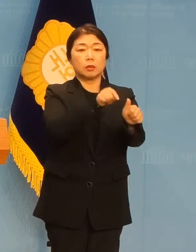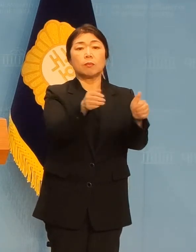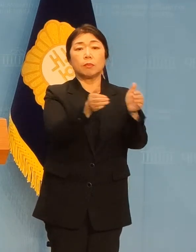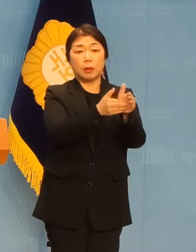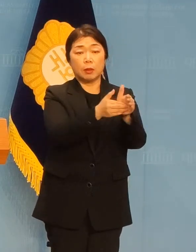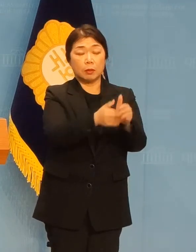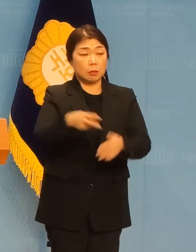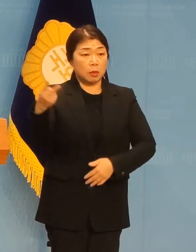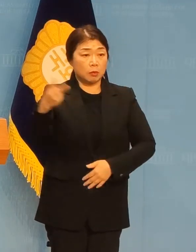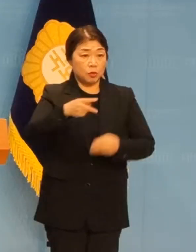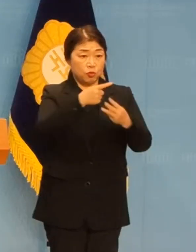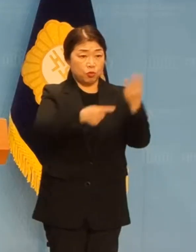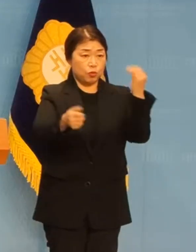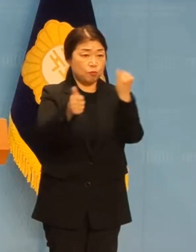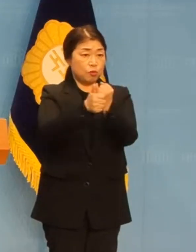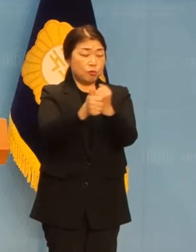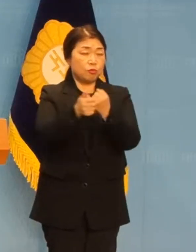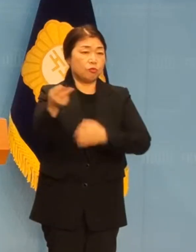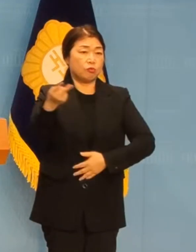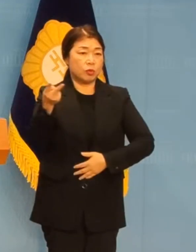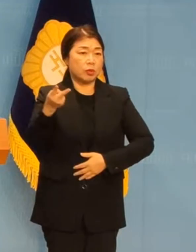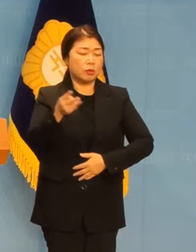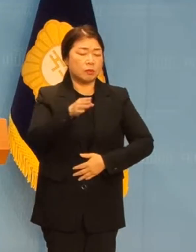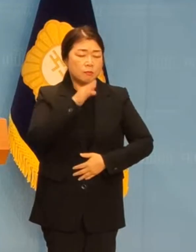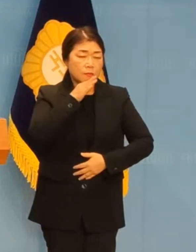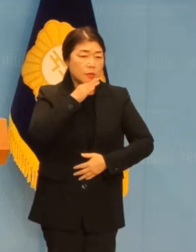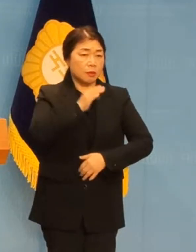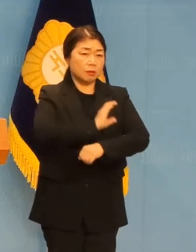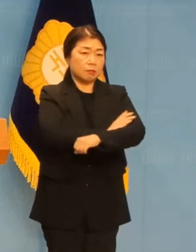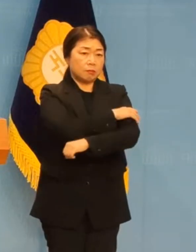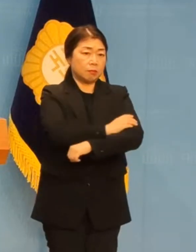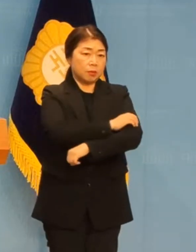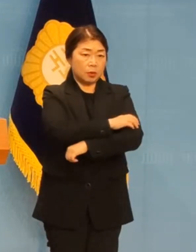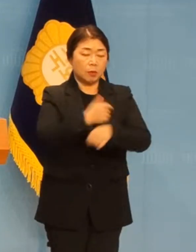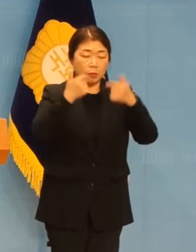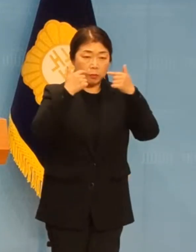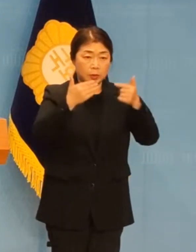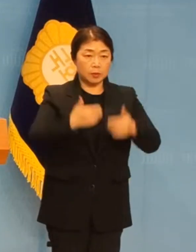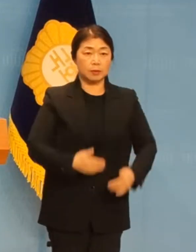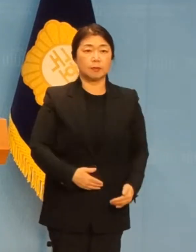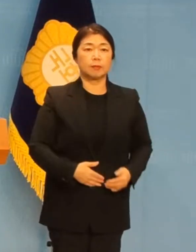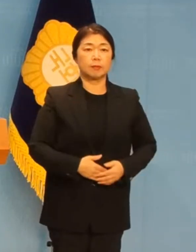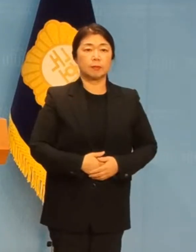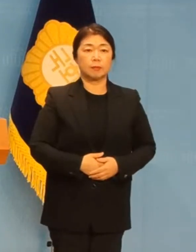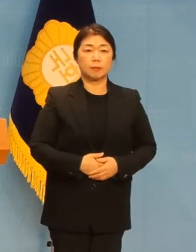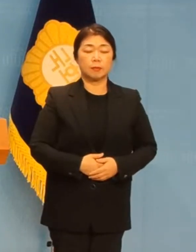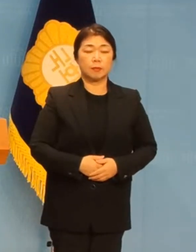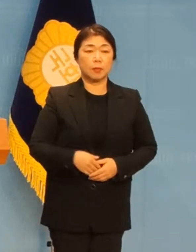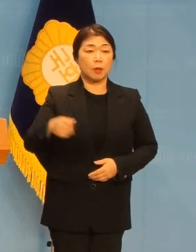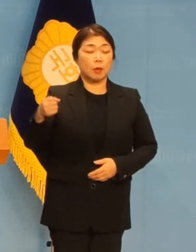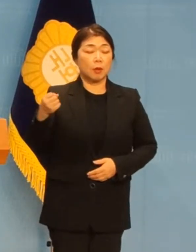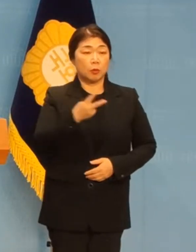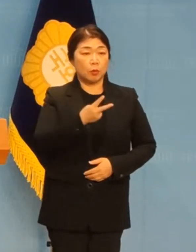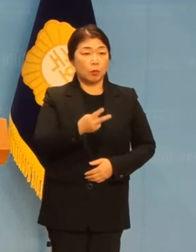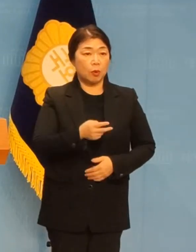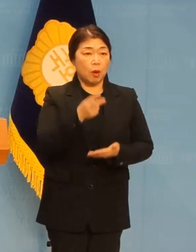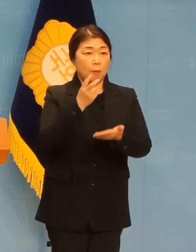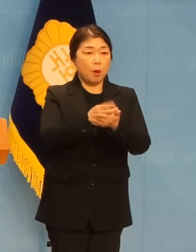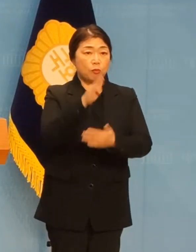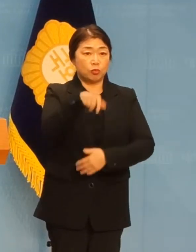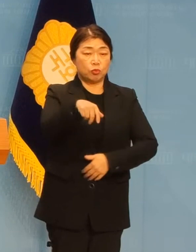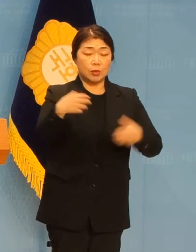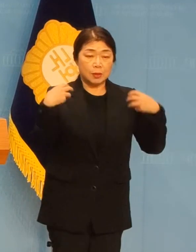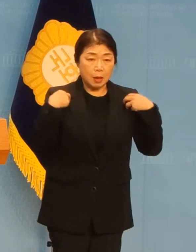넘어 권력을 사유화했다는 결정적 증거입니다. 이 밖에도 법무부